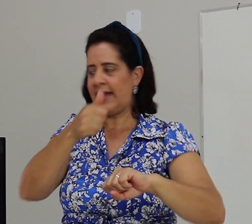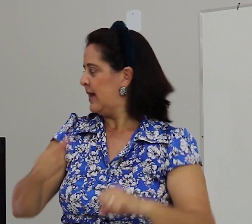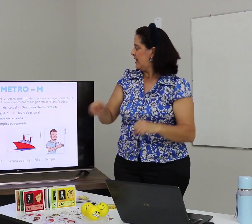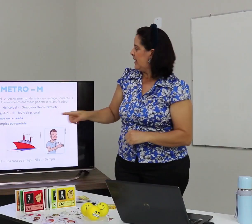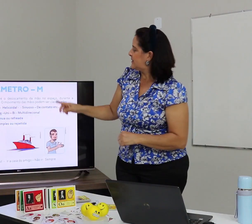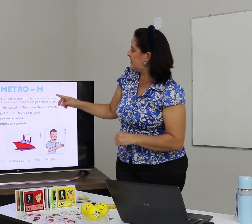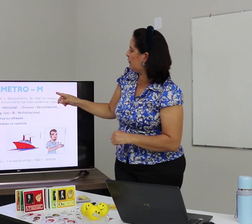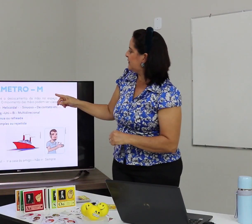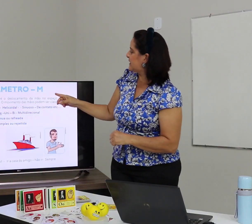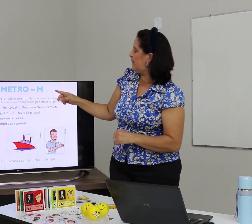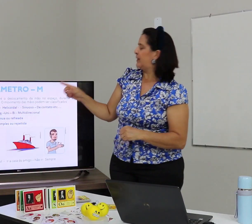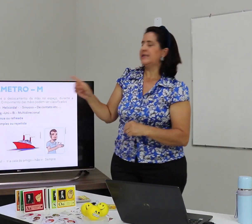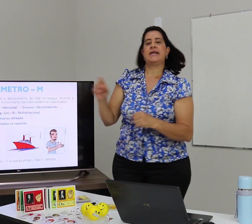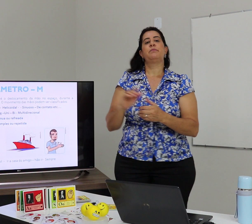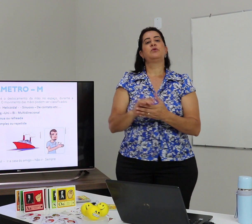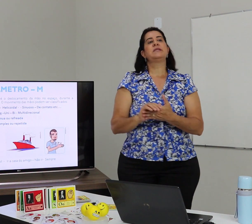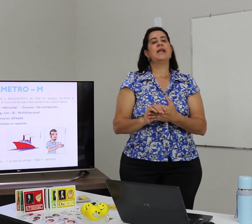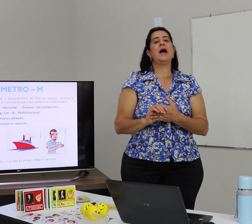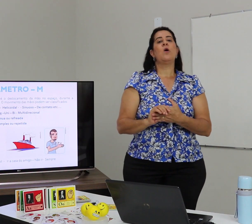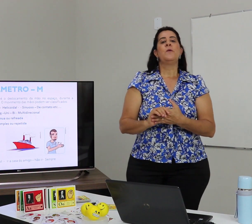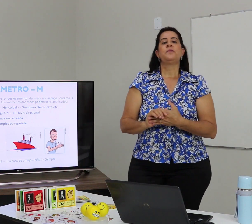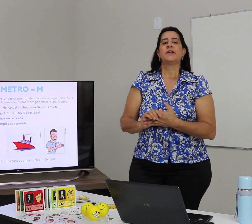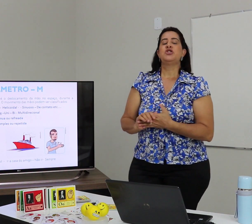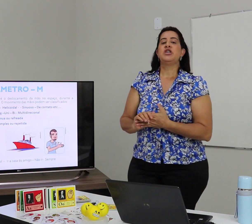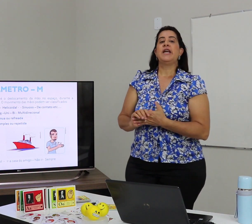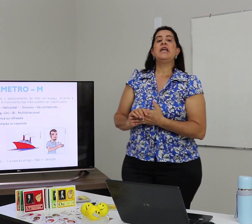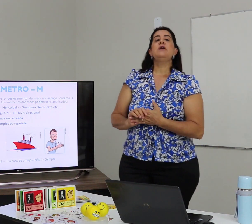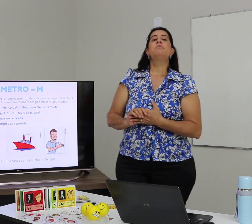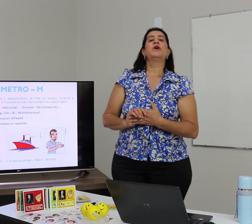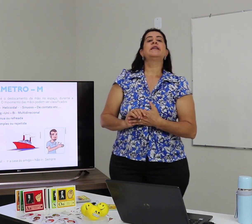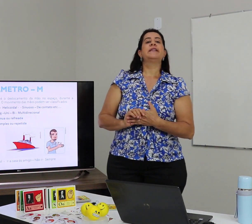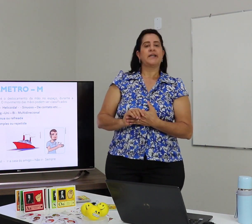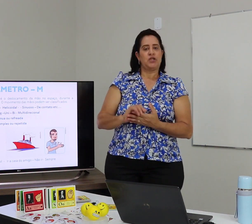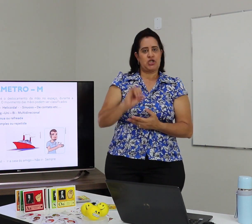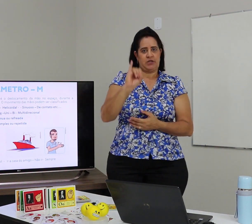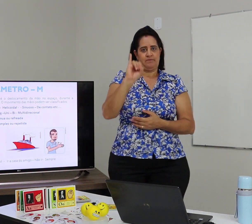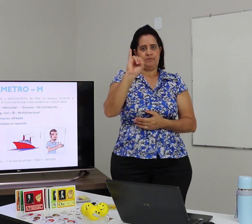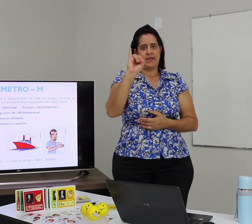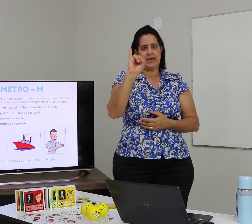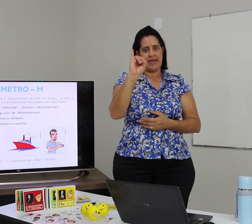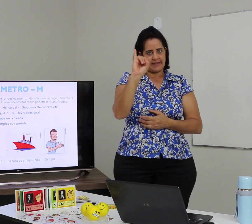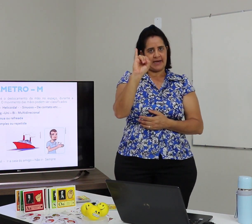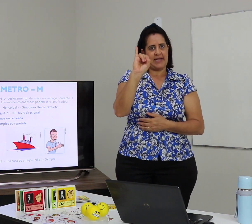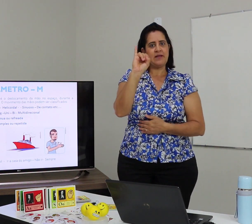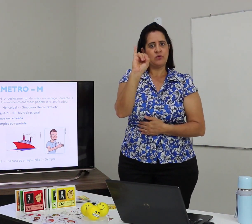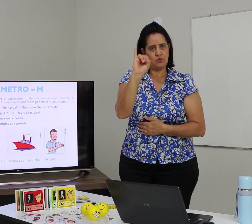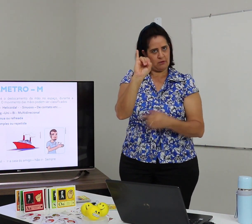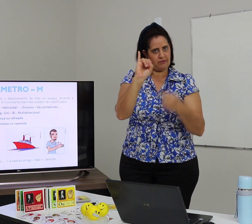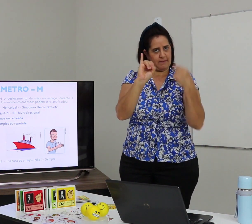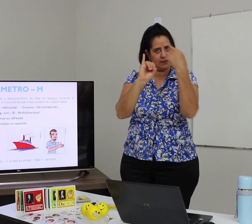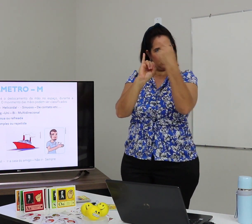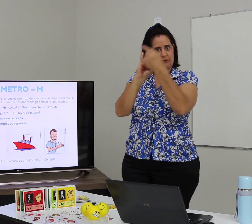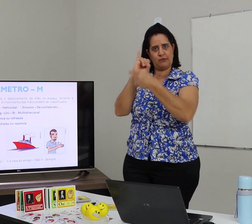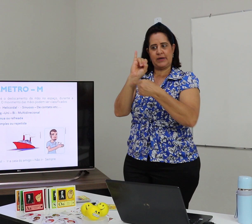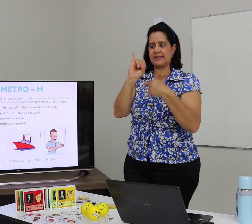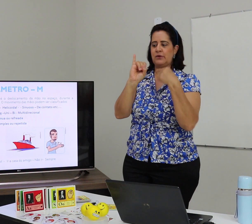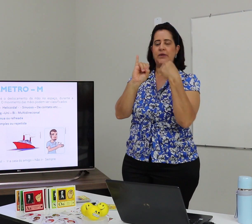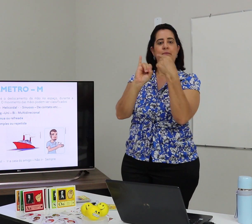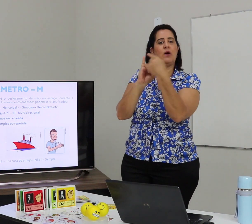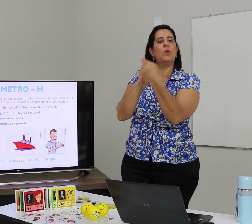bem? Se eu fizer, por exemplo, o sinal de importante, letra I do alfabeto, configuração da mão